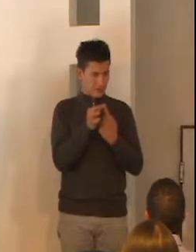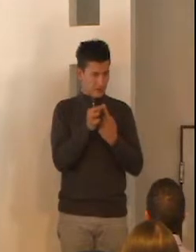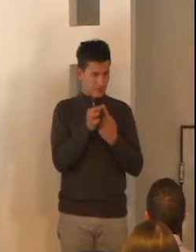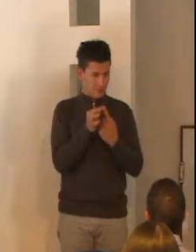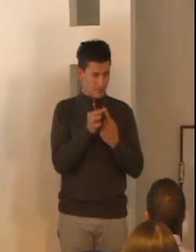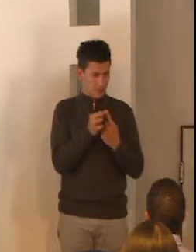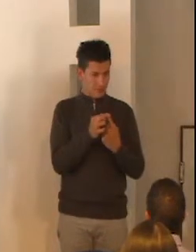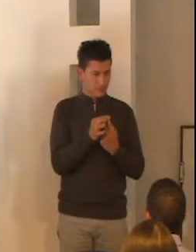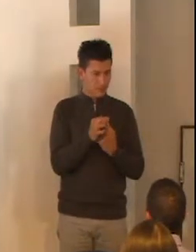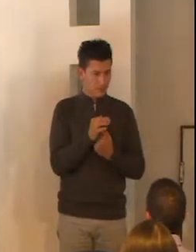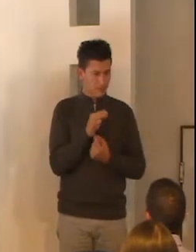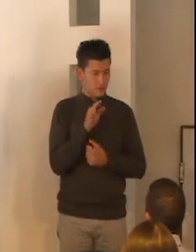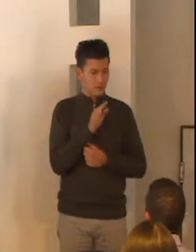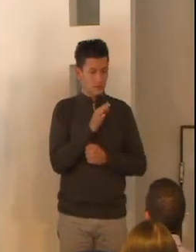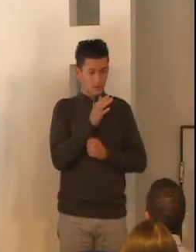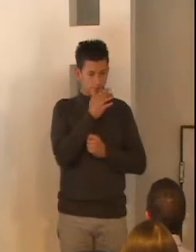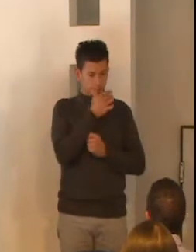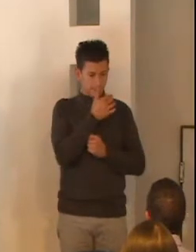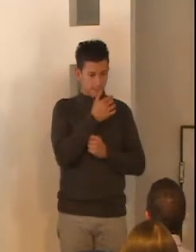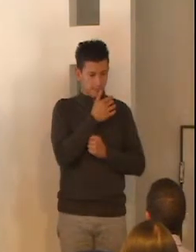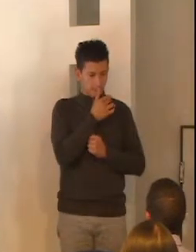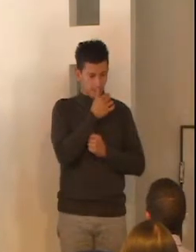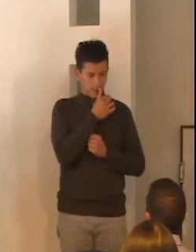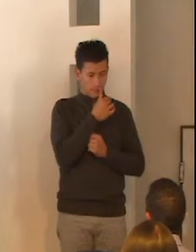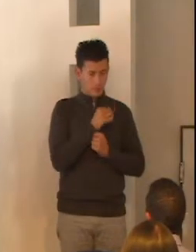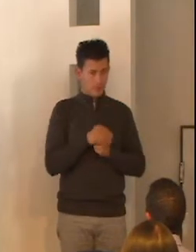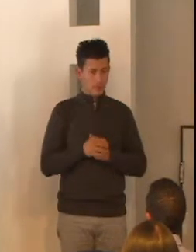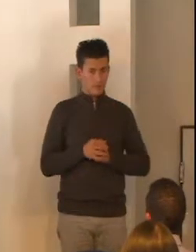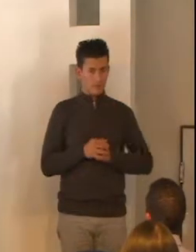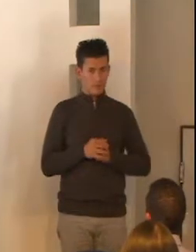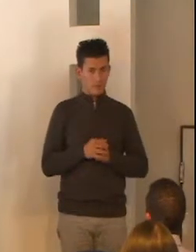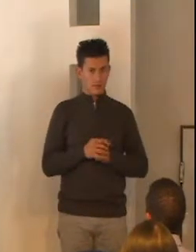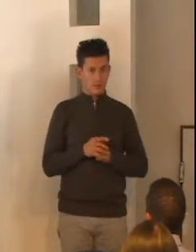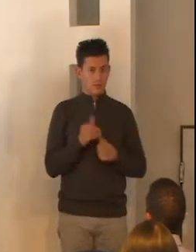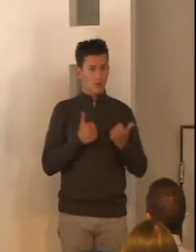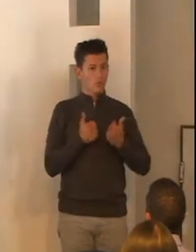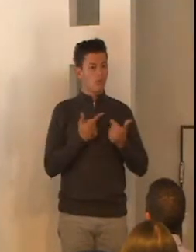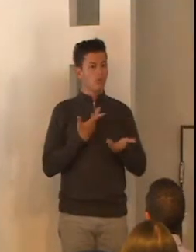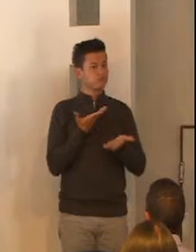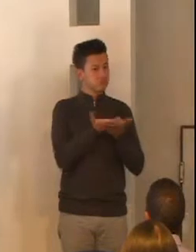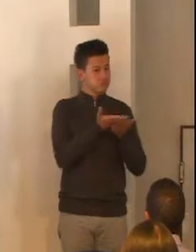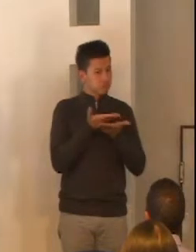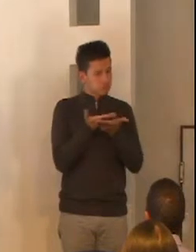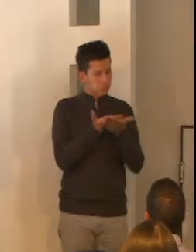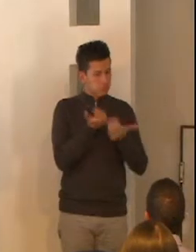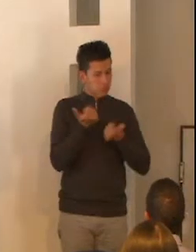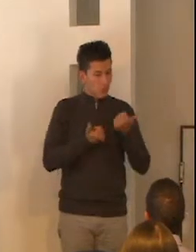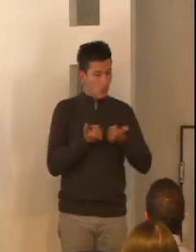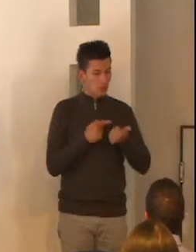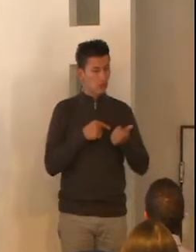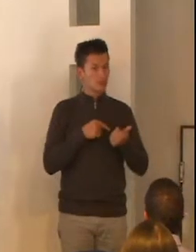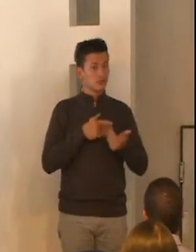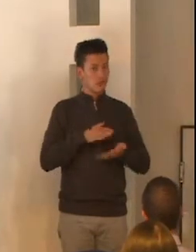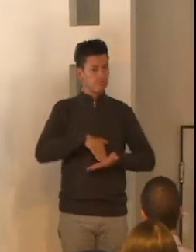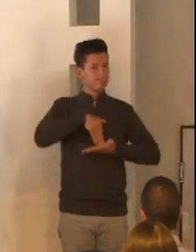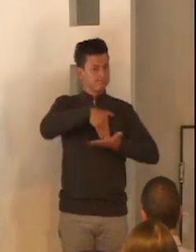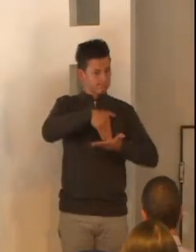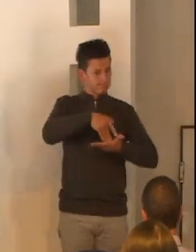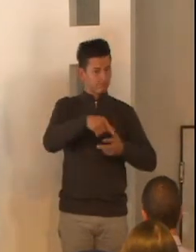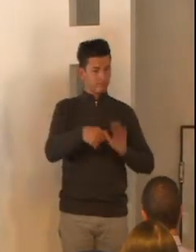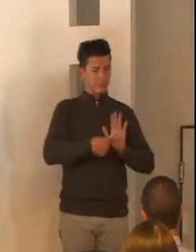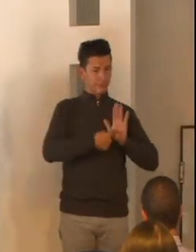especialización, pues es una apuesta en el sentido de posicionar, de mostrar lo que se